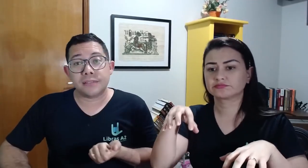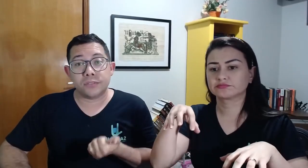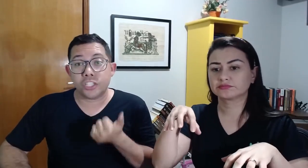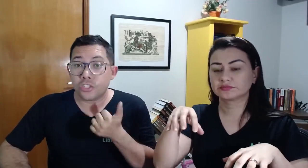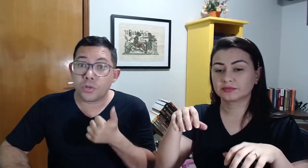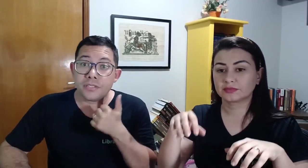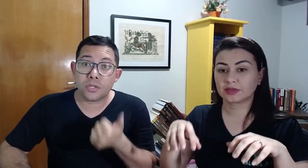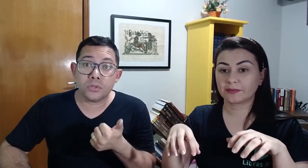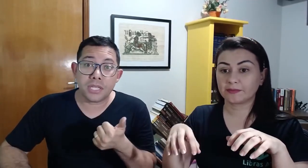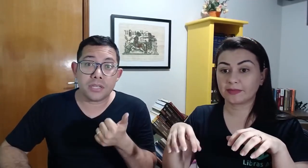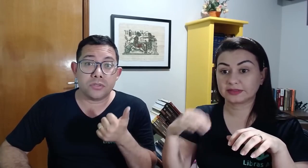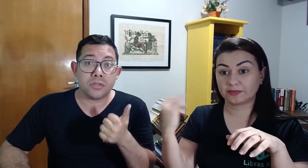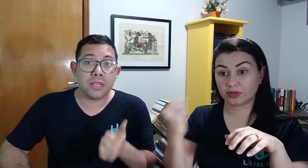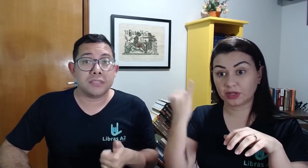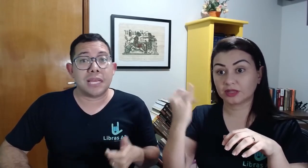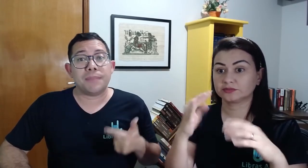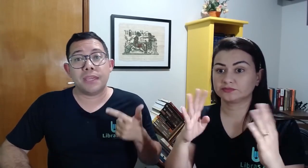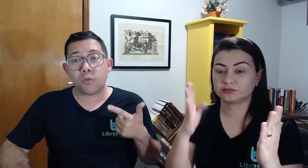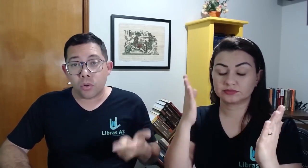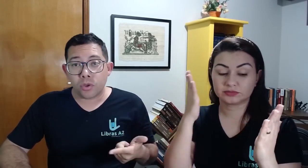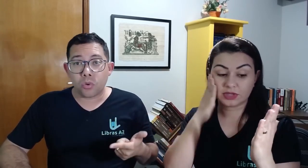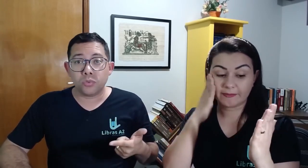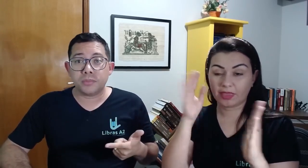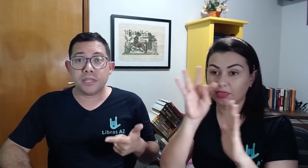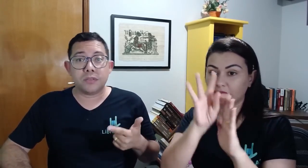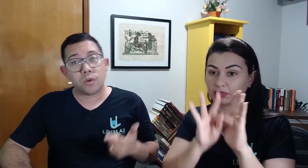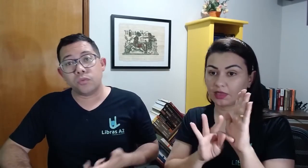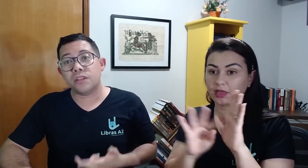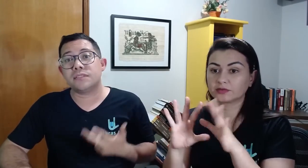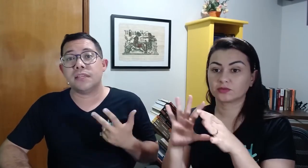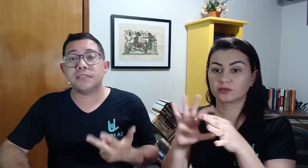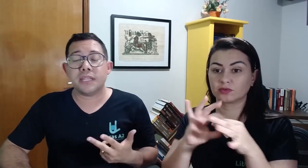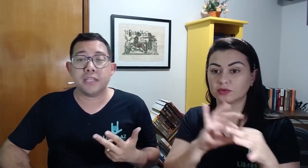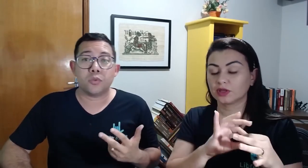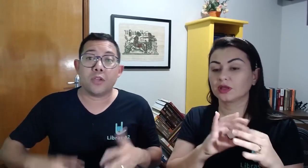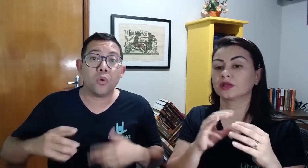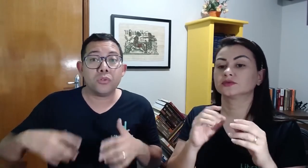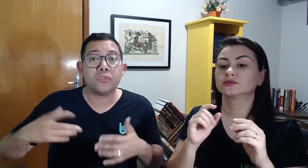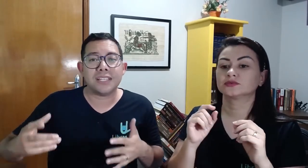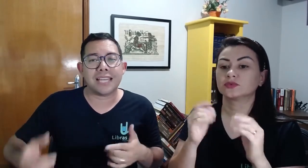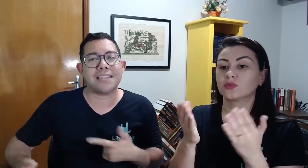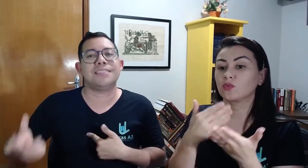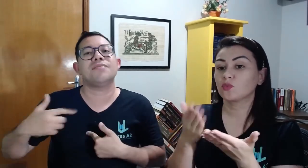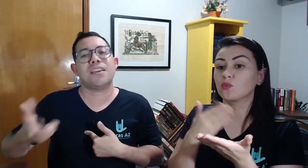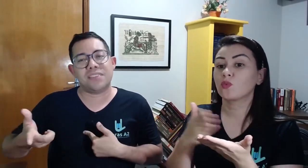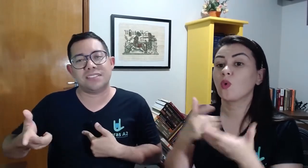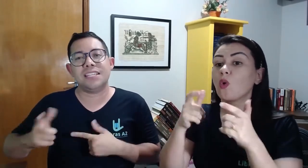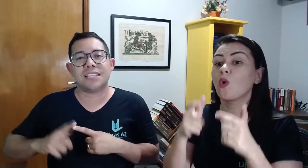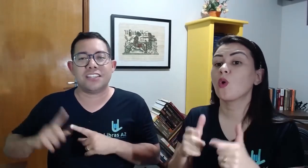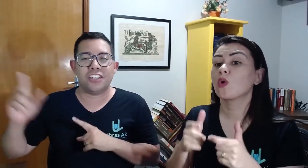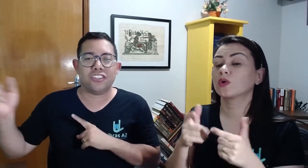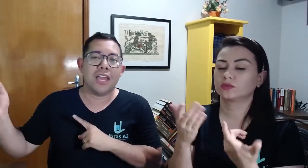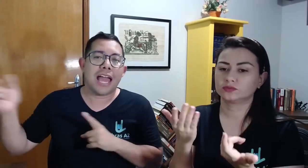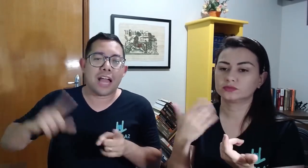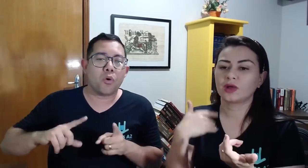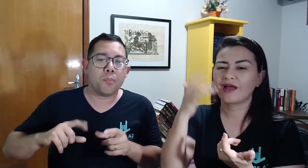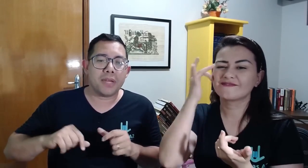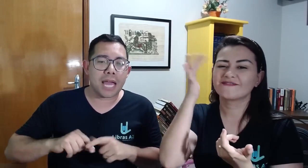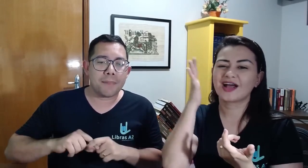questão de a gente conhecer o texto, saber qual que é o contexto, onde ele está escrito, aí outros detalhes que vai facilitar a gente acompanhar,